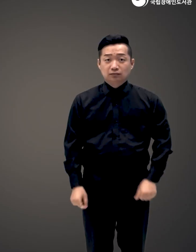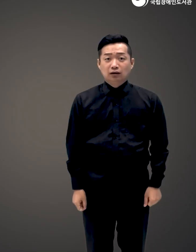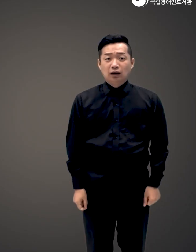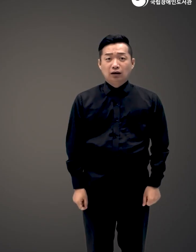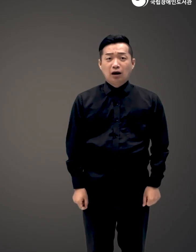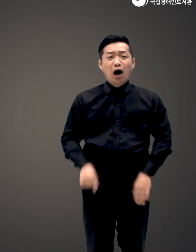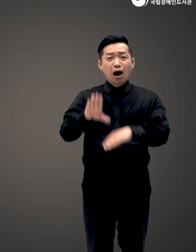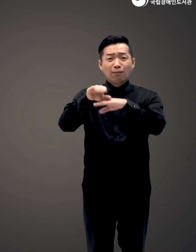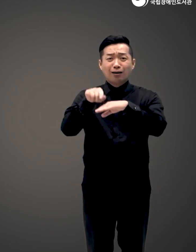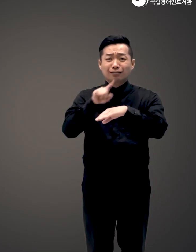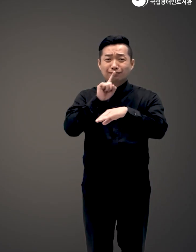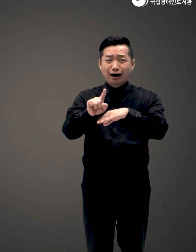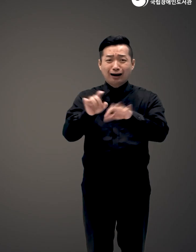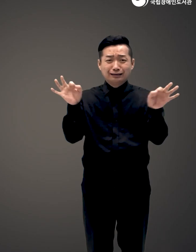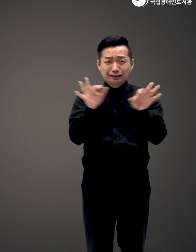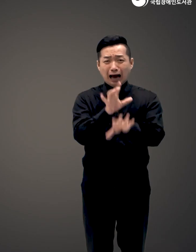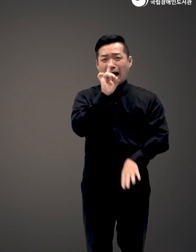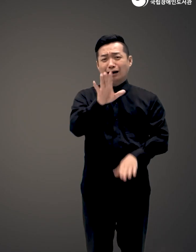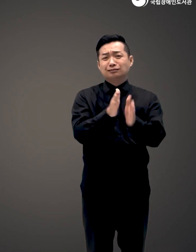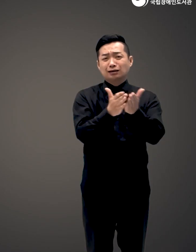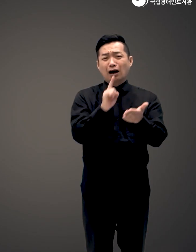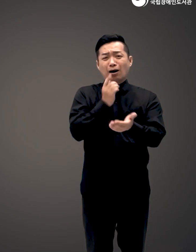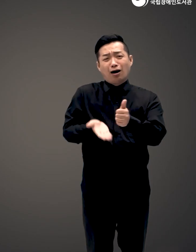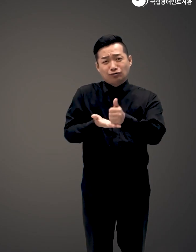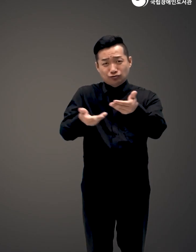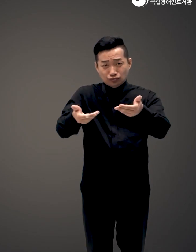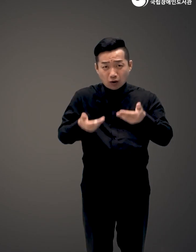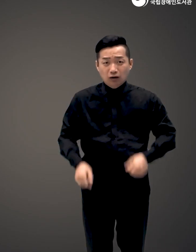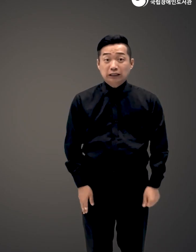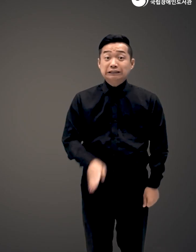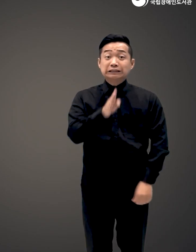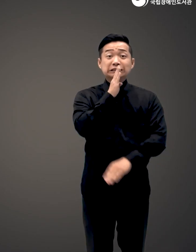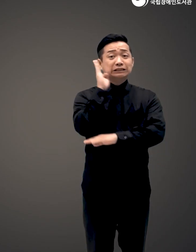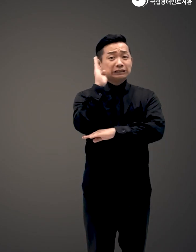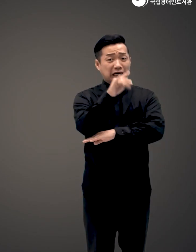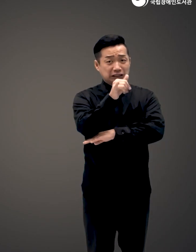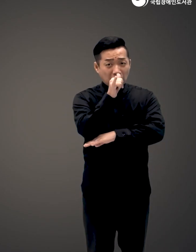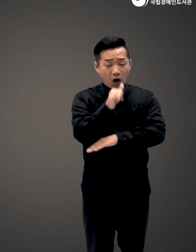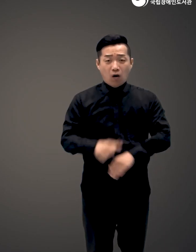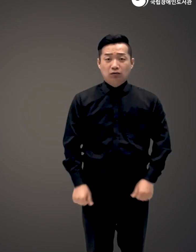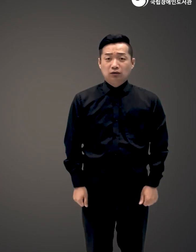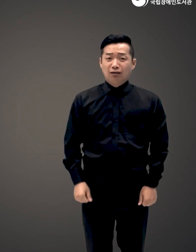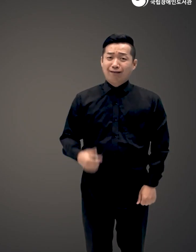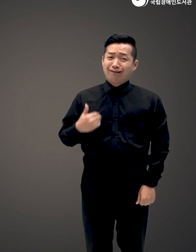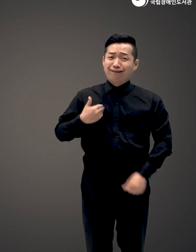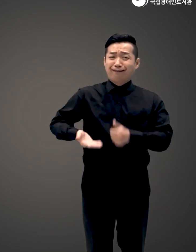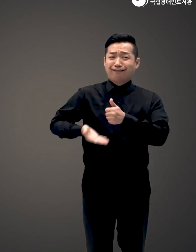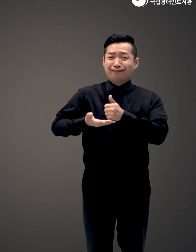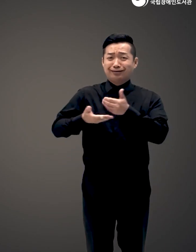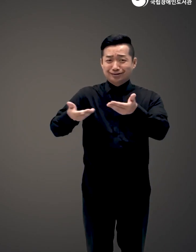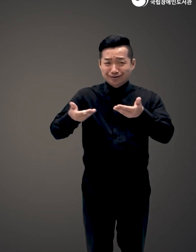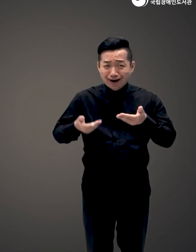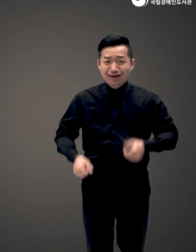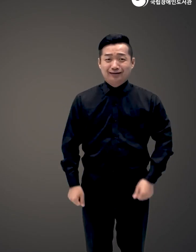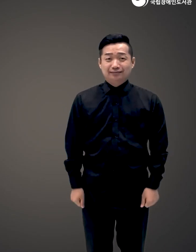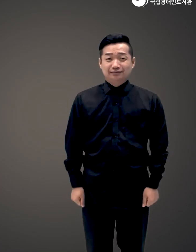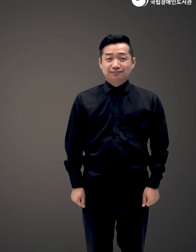막 사라져서는 안 될 책이라고 말씀을 하시고 진짜 이야기도 있다고 하시고 과찬을